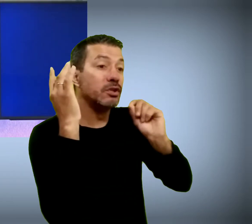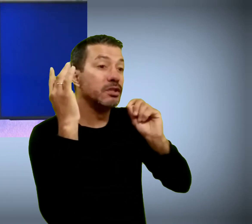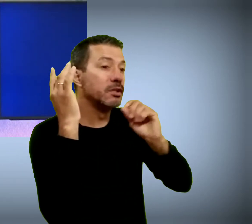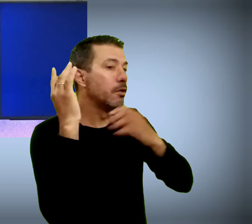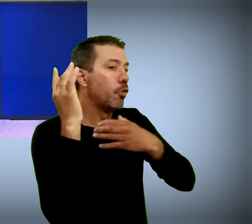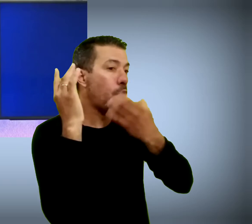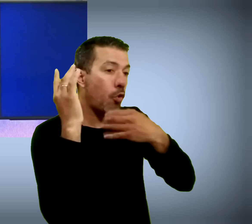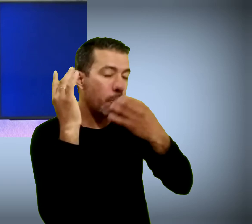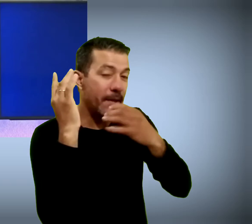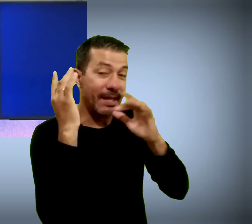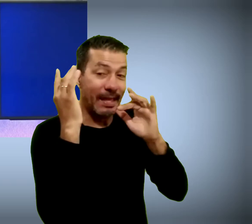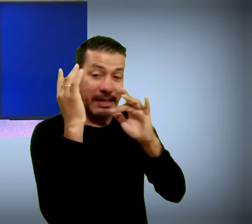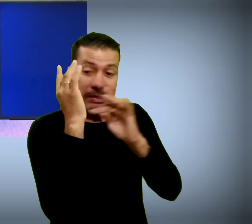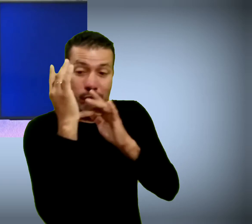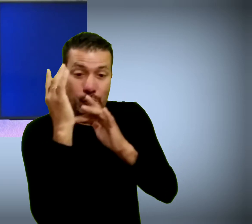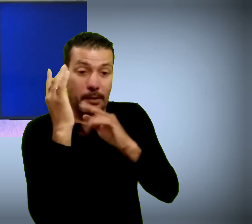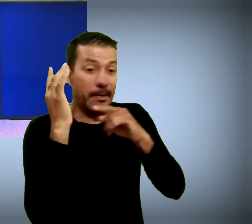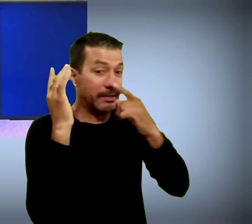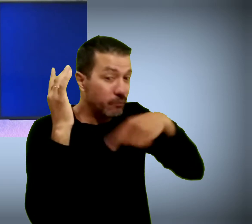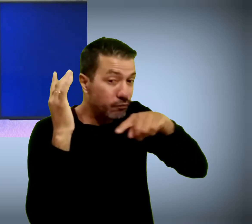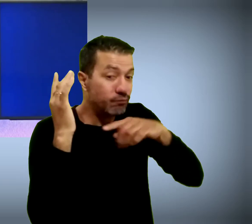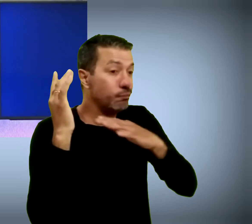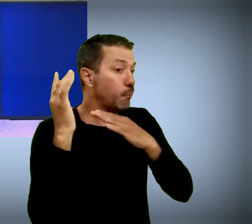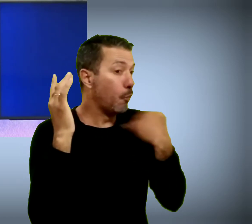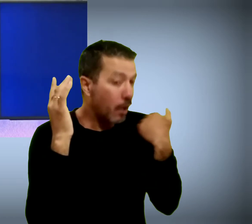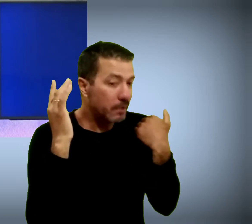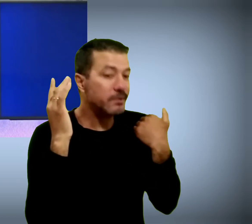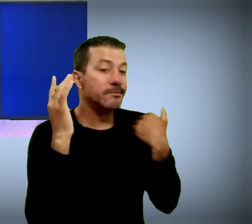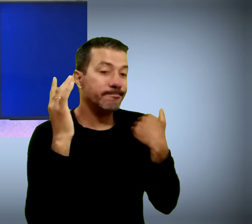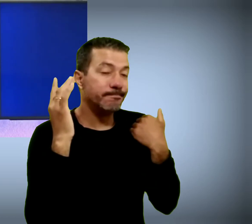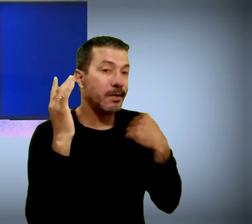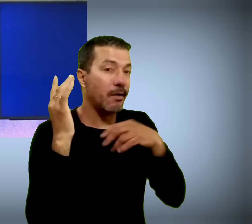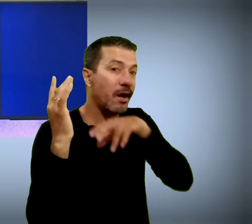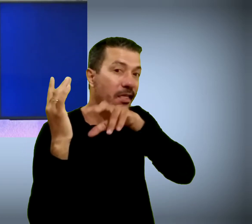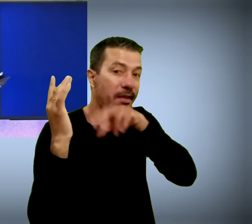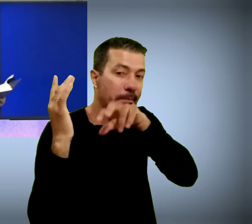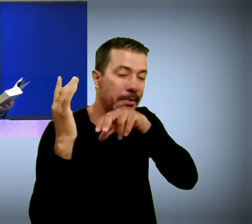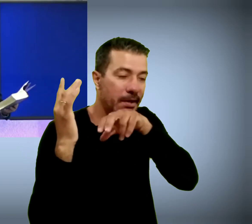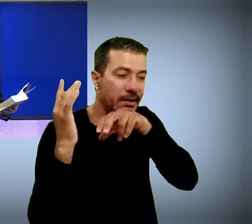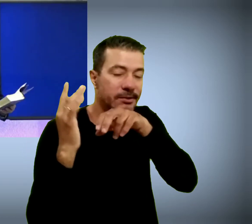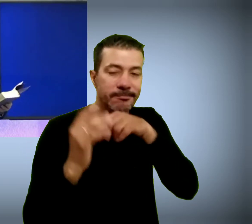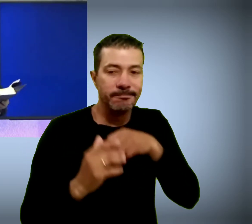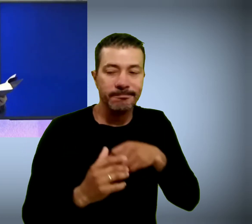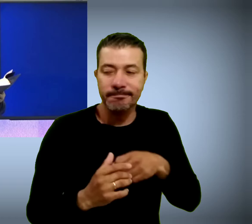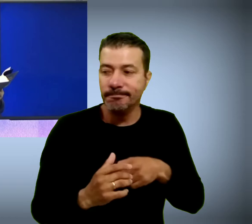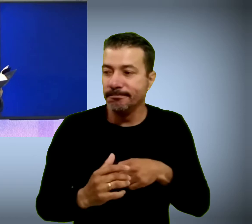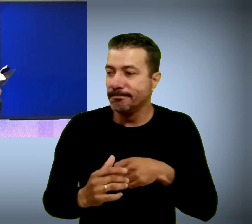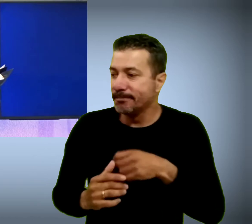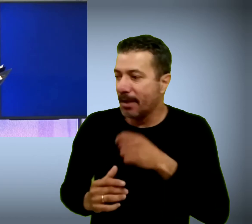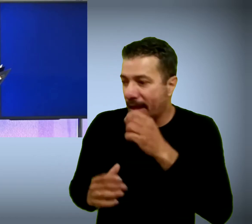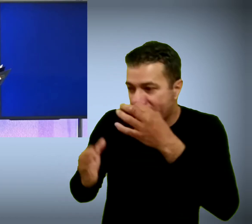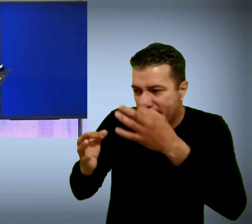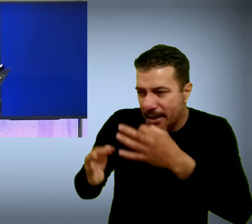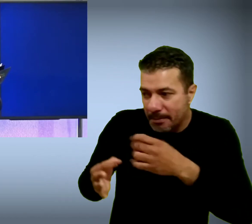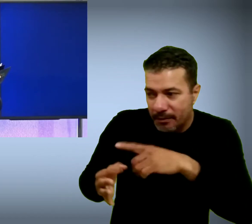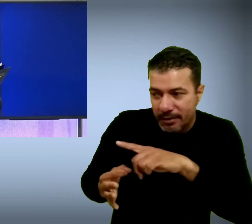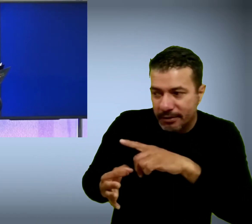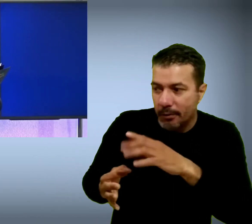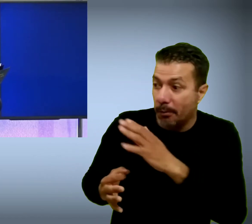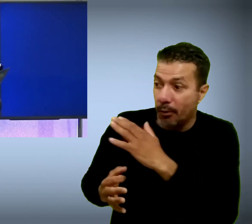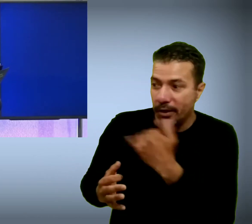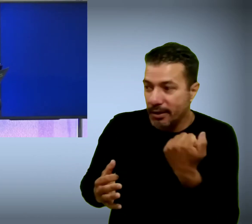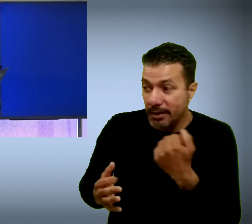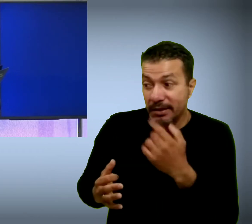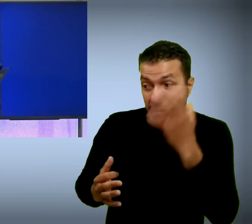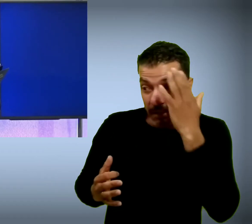dele, nem nele tocareis, para que não morrais. Então a serpente disse à mulher: certamente não morrereis, porque Deus